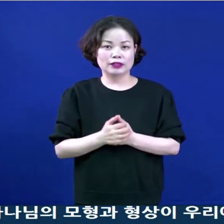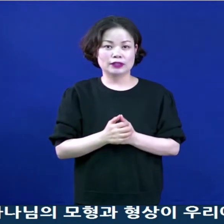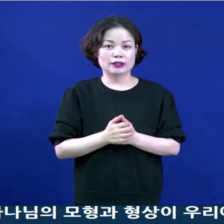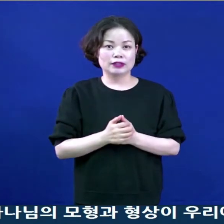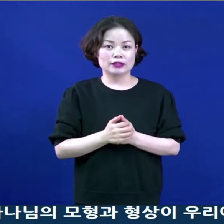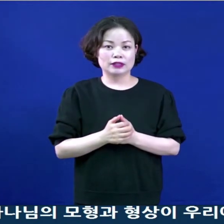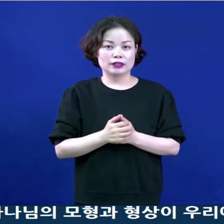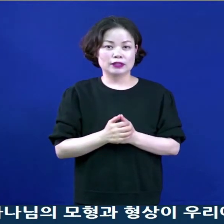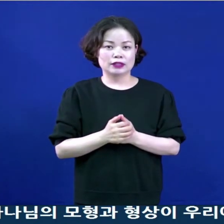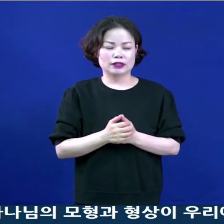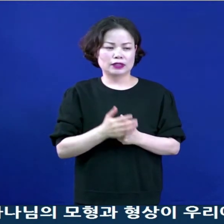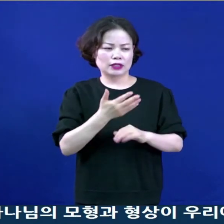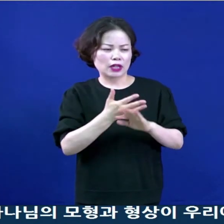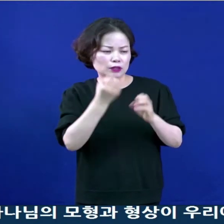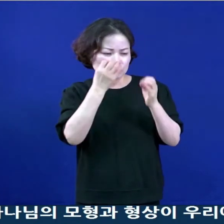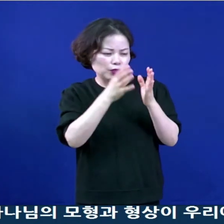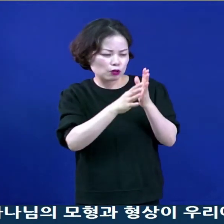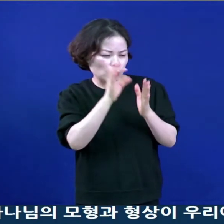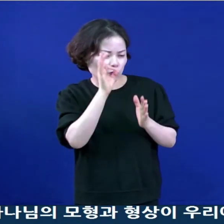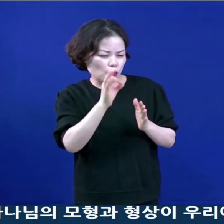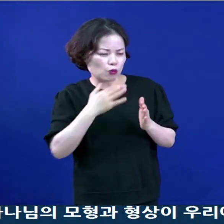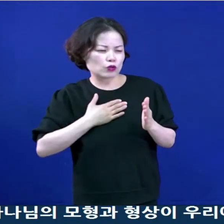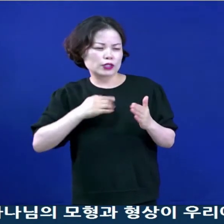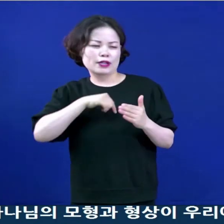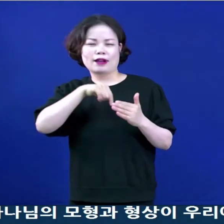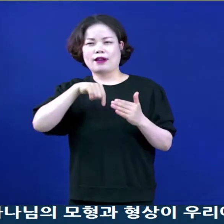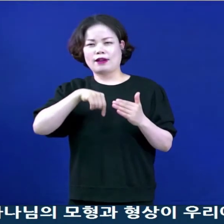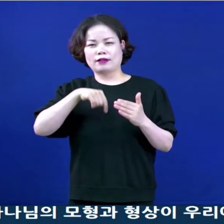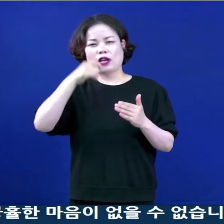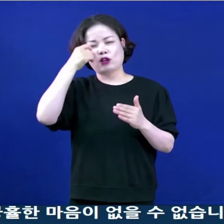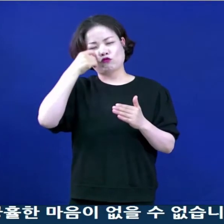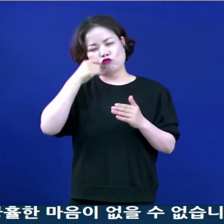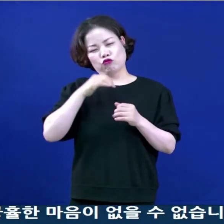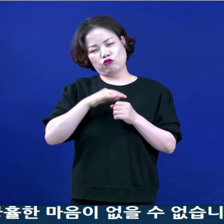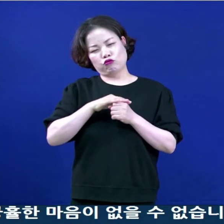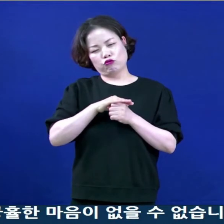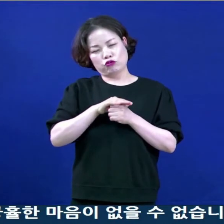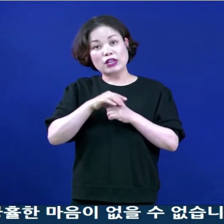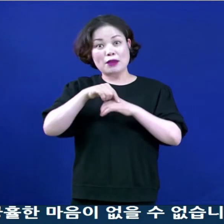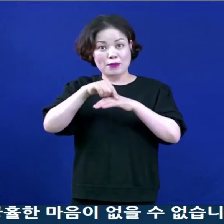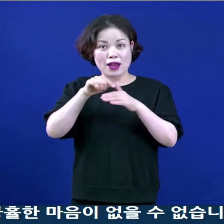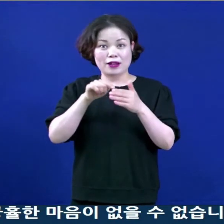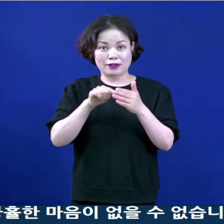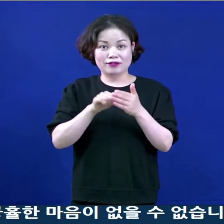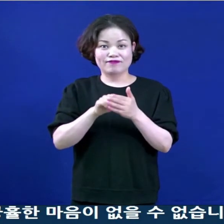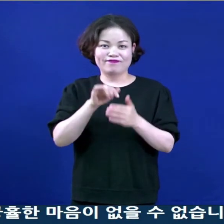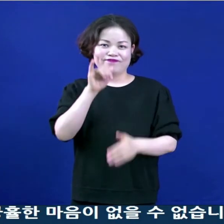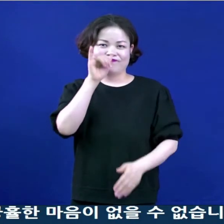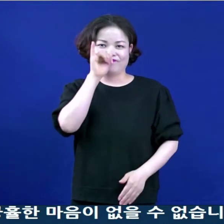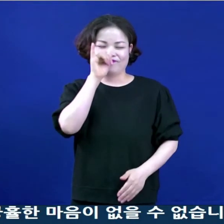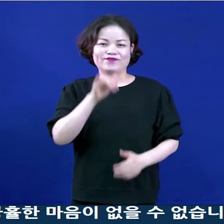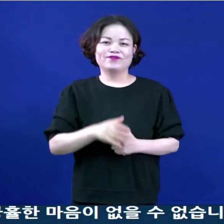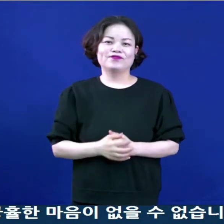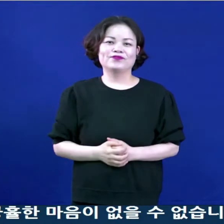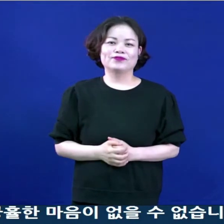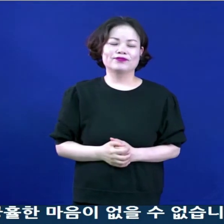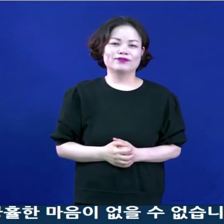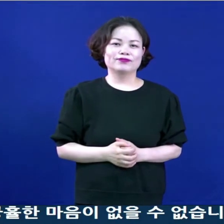이 피조물을 보면서 우리 안에도 긍휼의 마음이 있어야 한다는